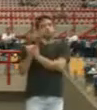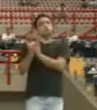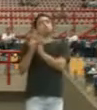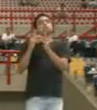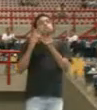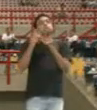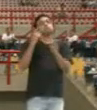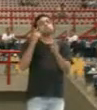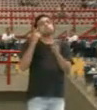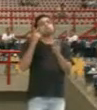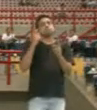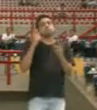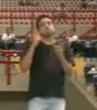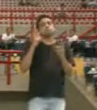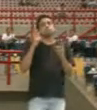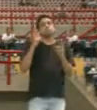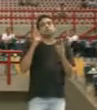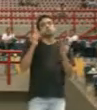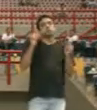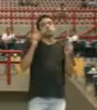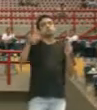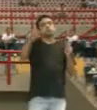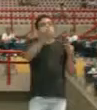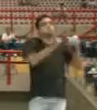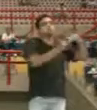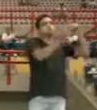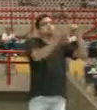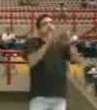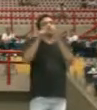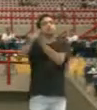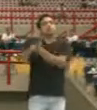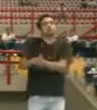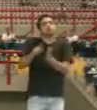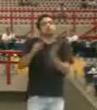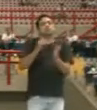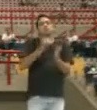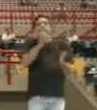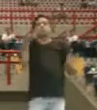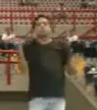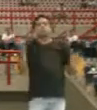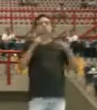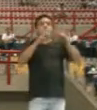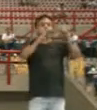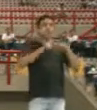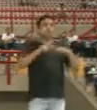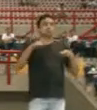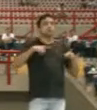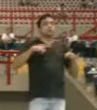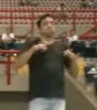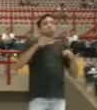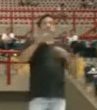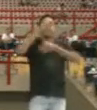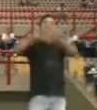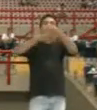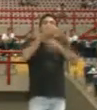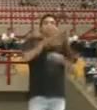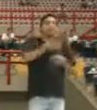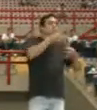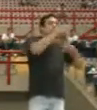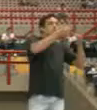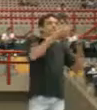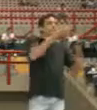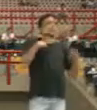perspectiva. Eu não sei se vocês entendem como positiva ou negativa, tanto faz. O tema é polêmico, há vários argumentos bons contra